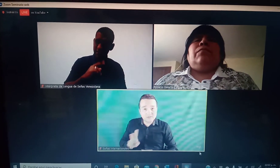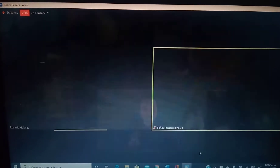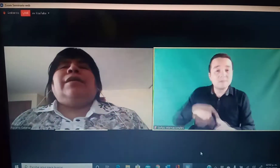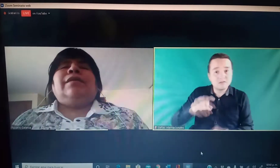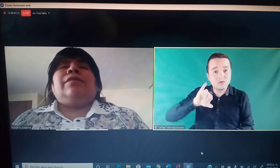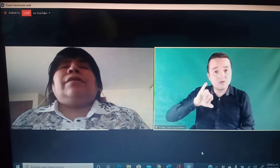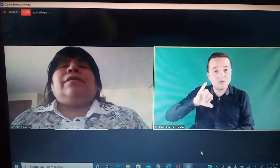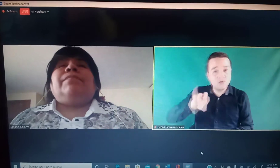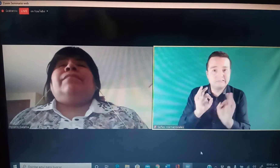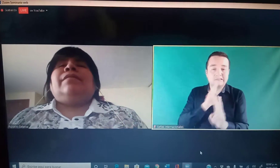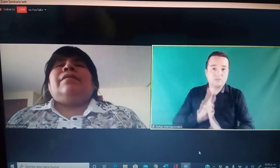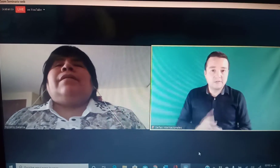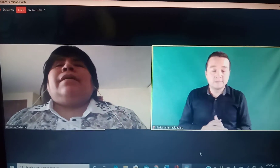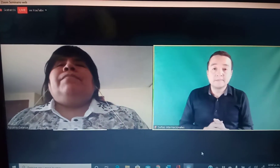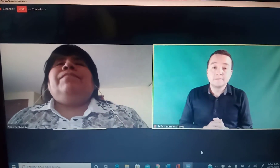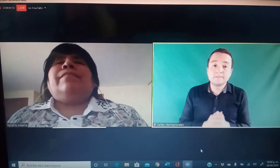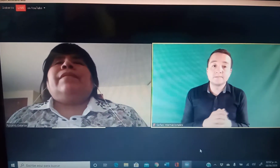Muchas gracias, José.